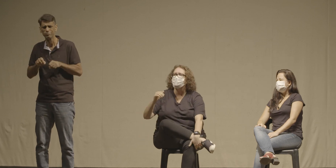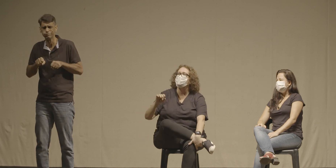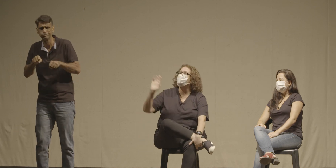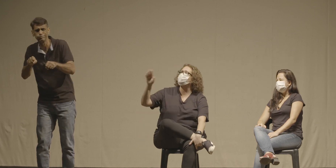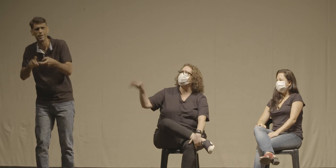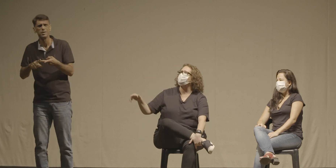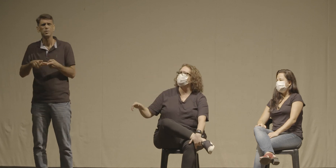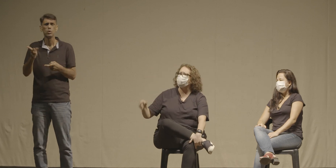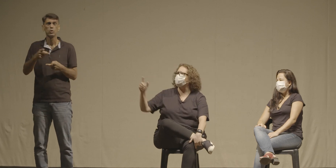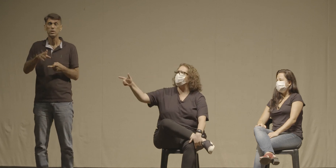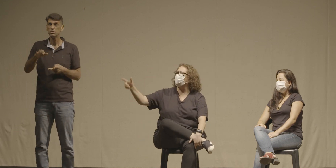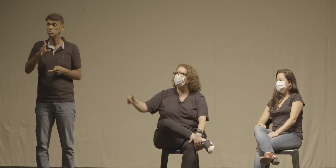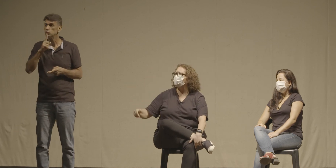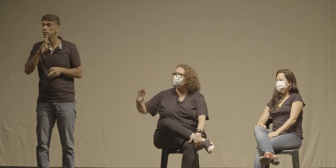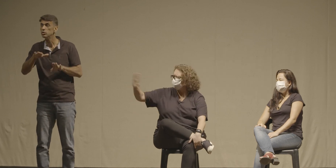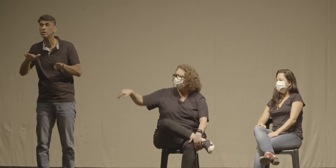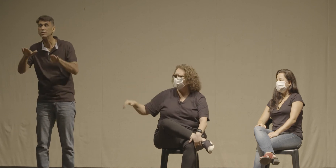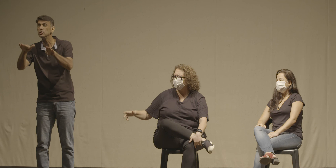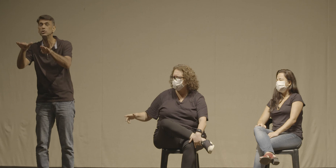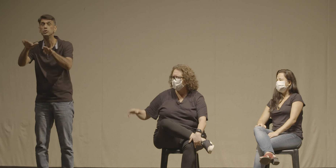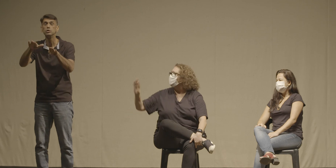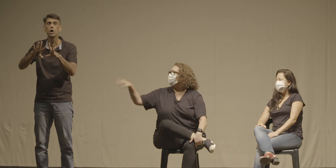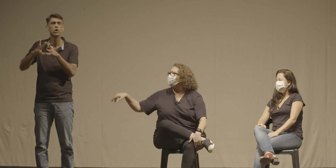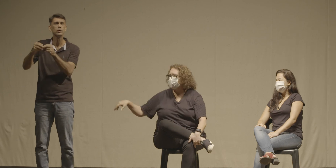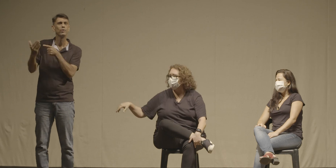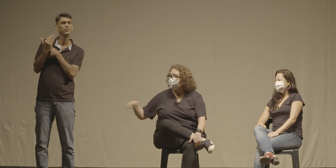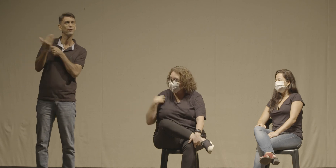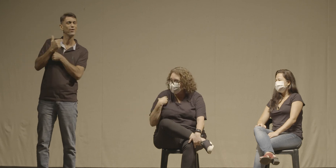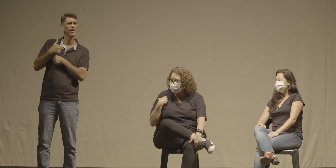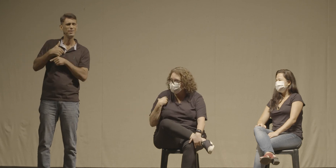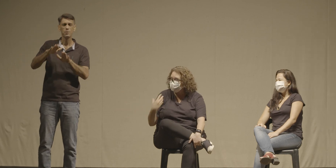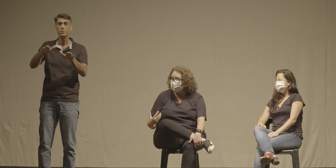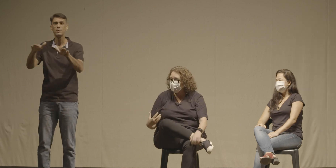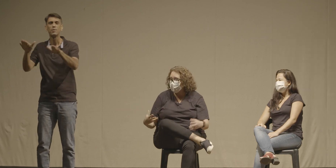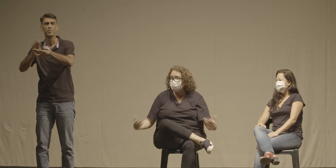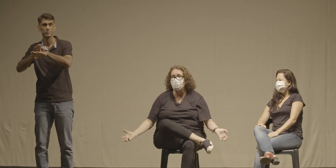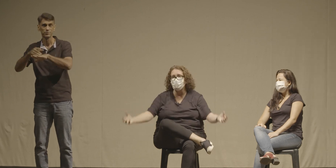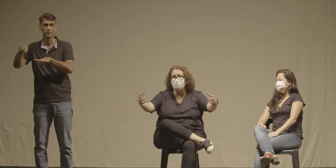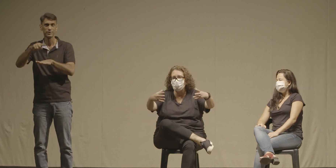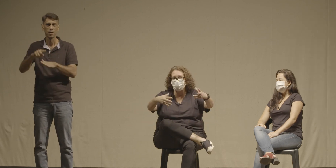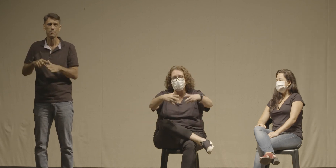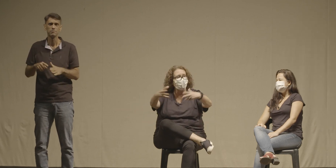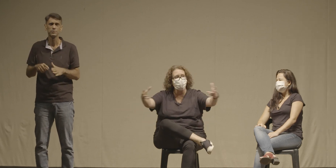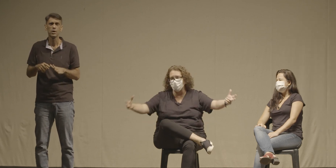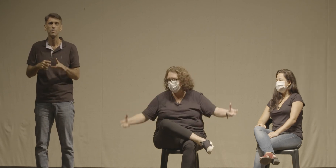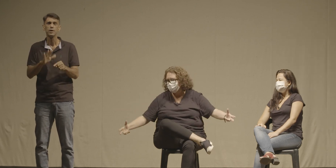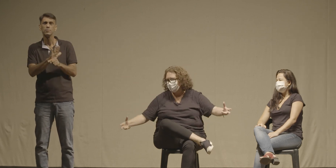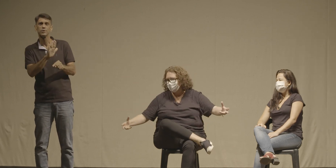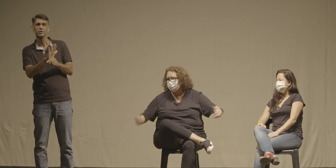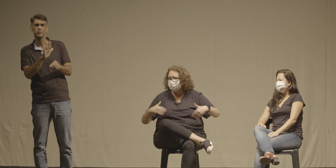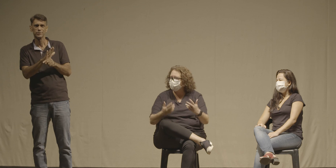maquinária. A Silvia já mandou calar, já mandou silêncio. Para aí. Eles começaram a me